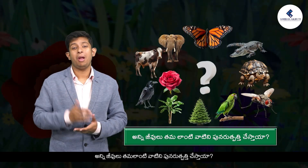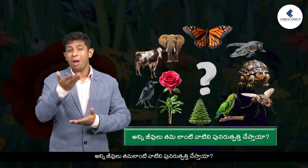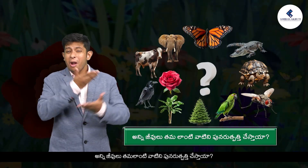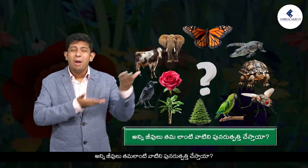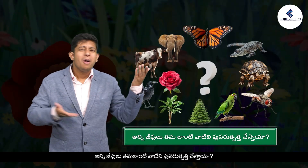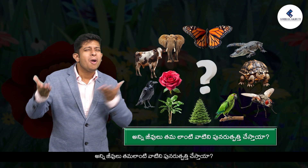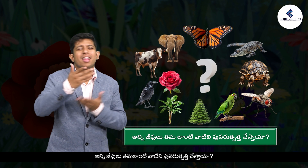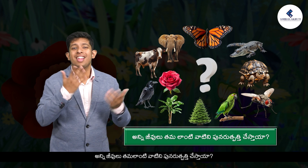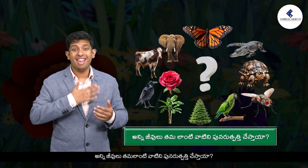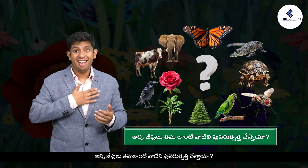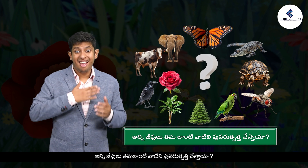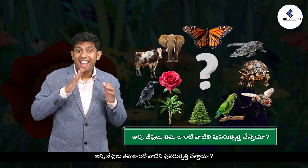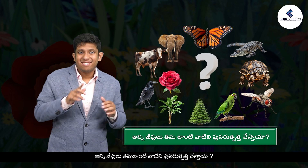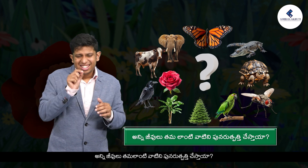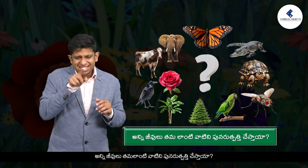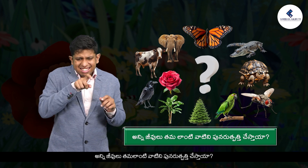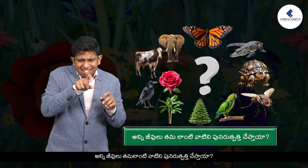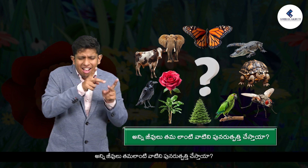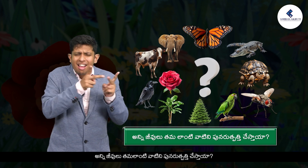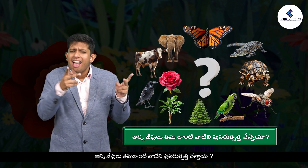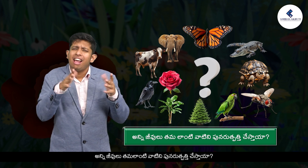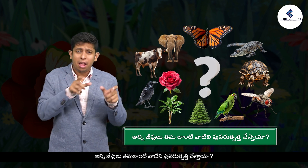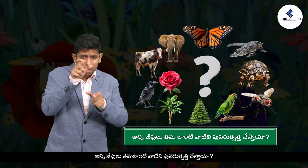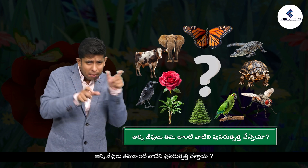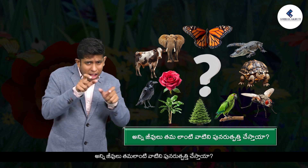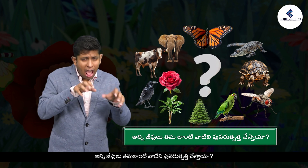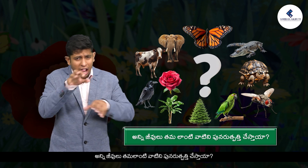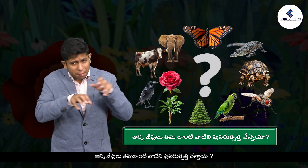అన్ని జీవులు తమలాంటి వాటిని పునరుత్పత్తి చేస్తాయా?